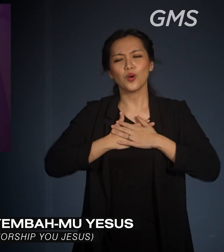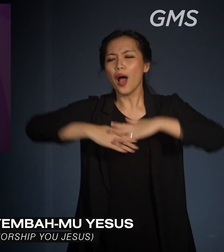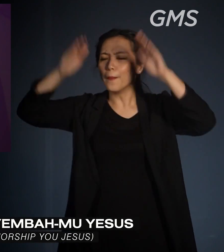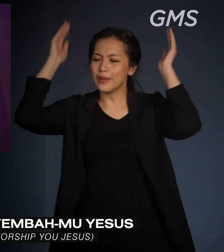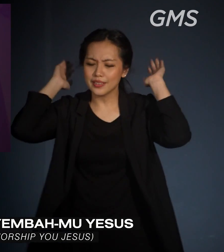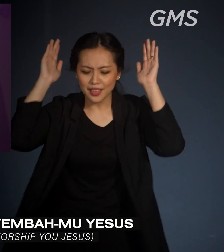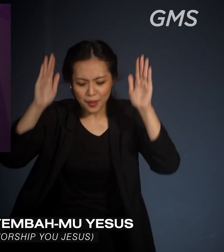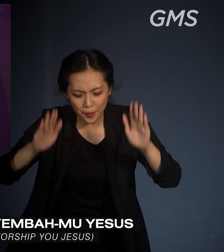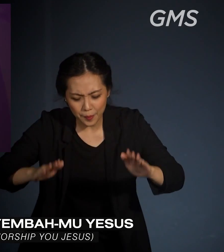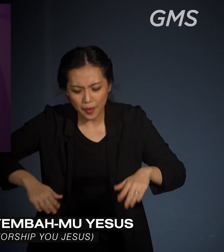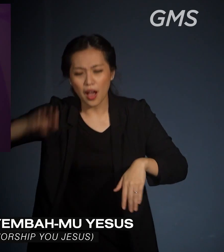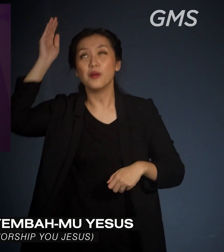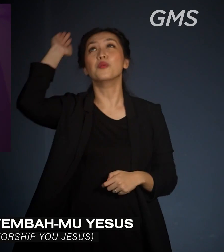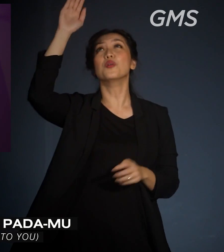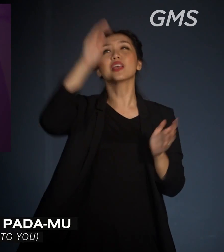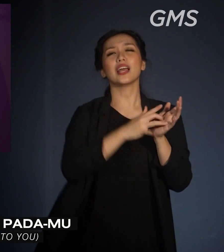menyembahmu